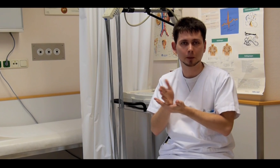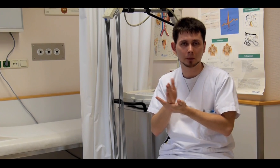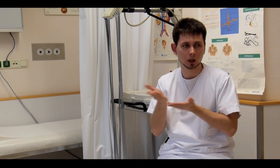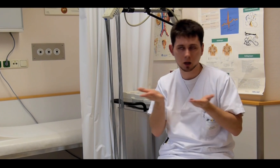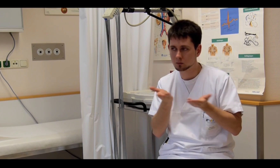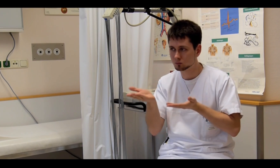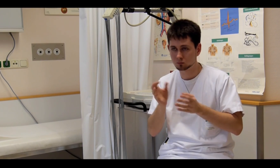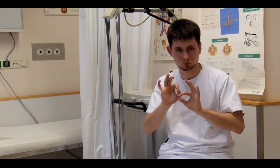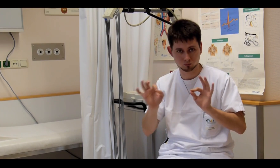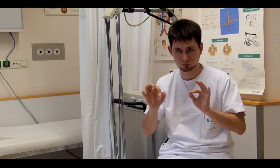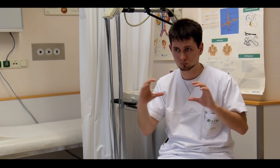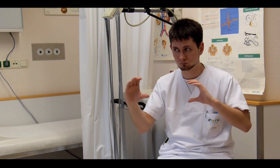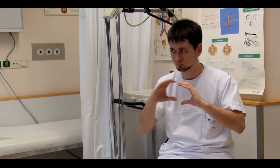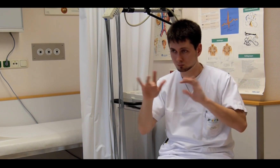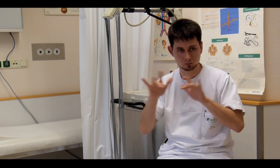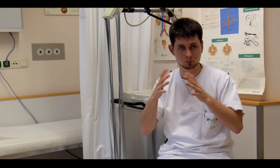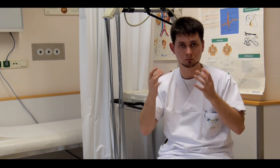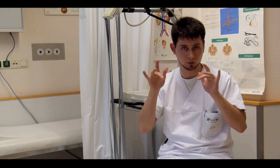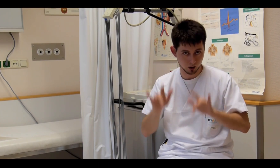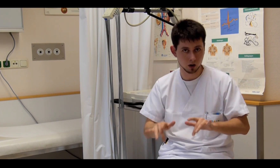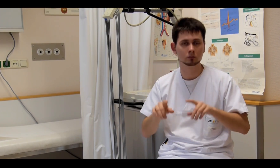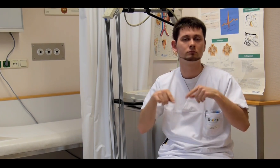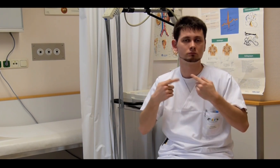Kommunikation zuständig. Und wenn alles geklappt hat, ziehe ich mich zurück.